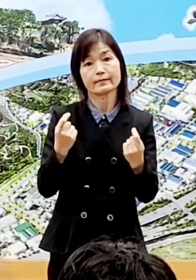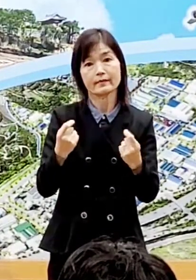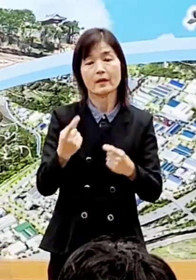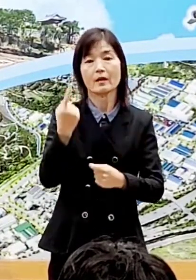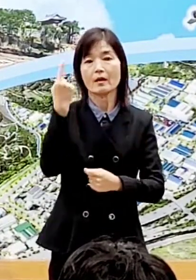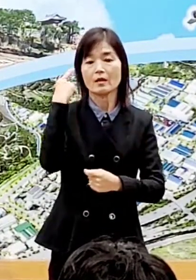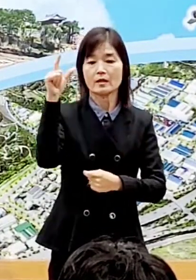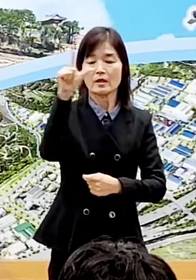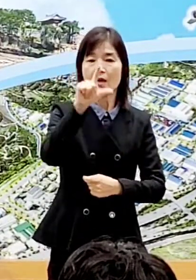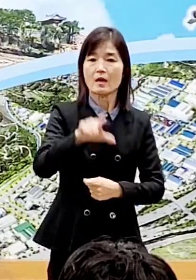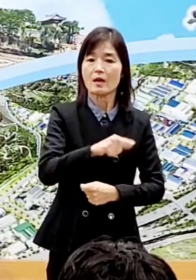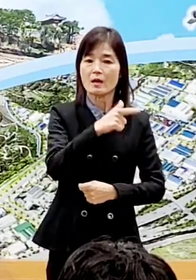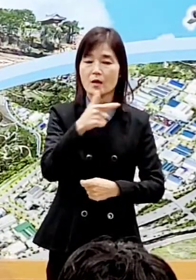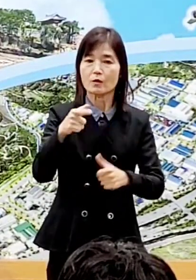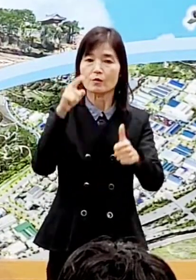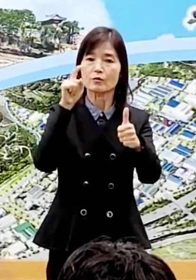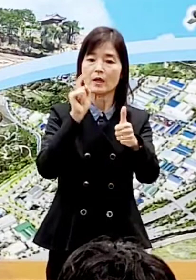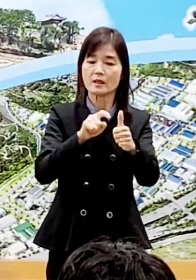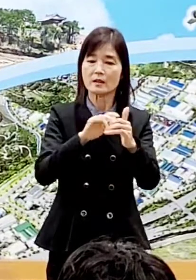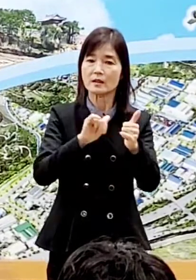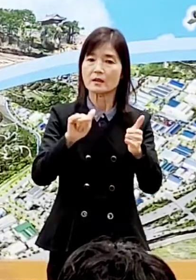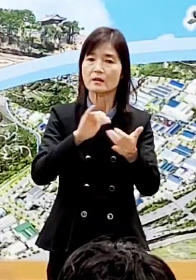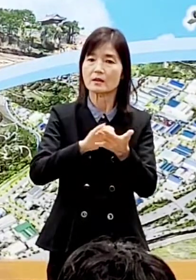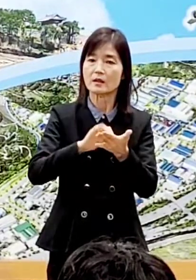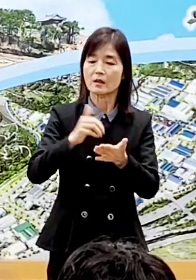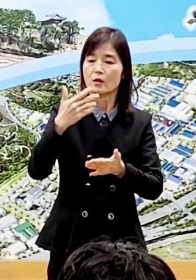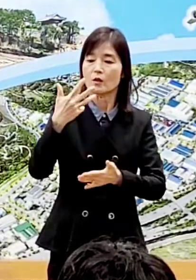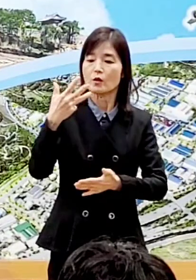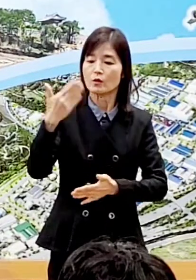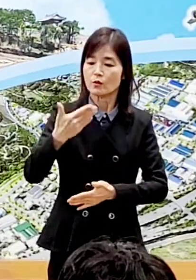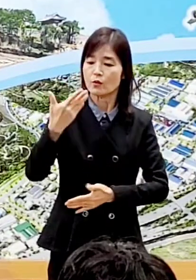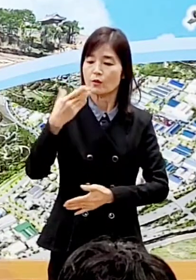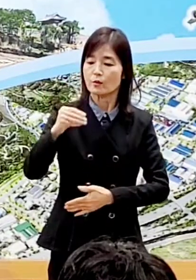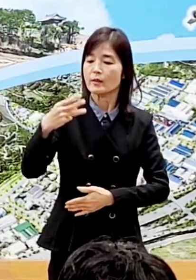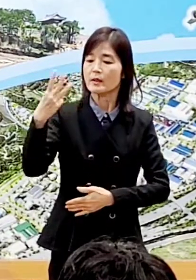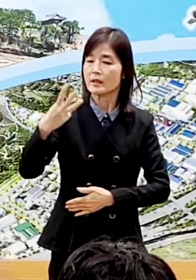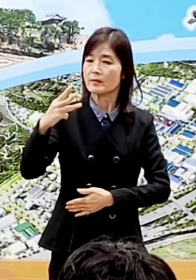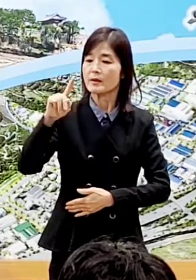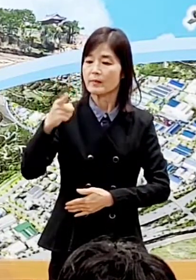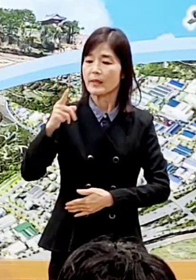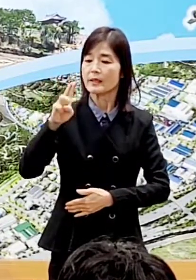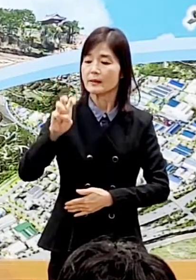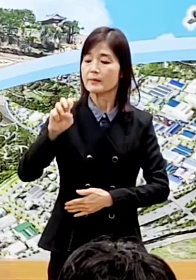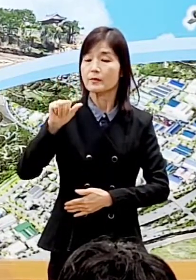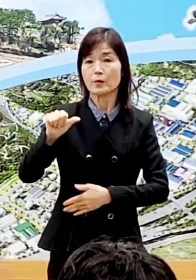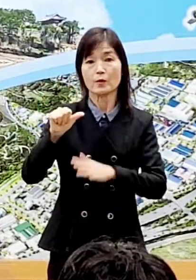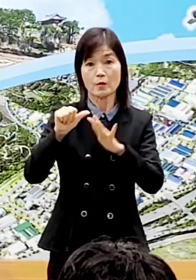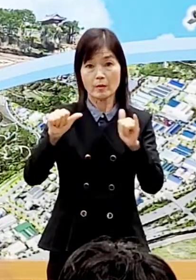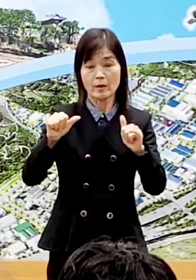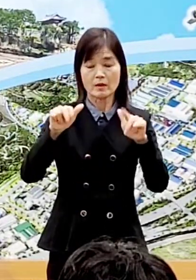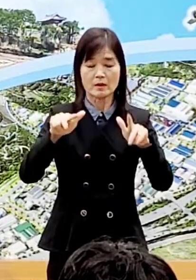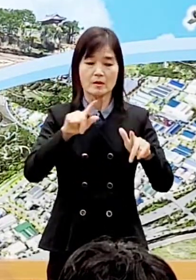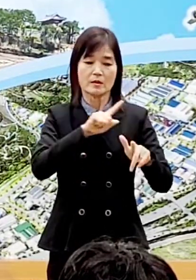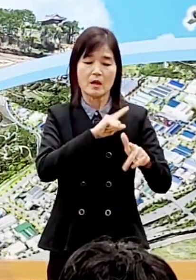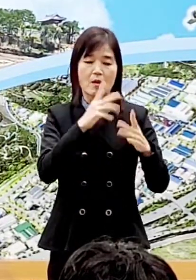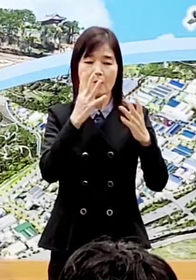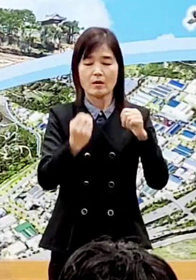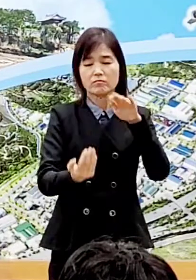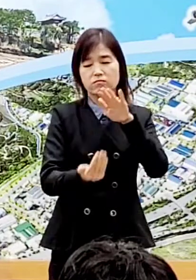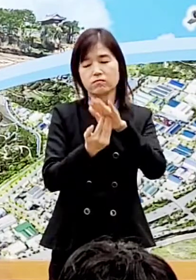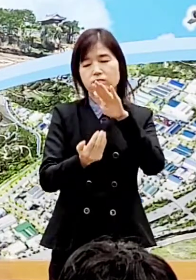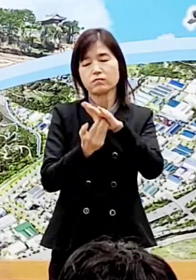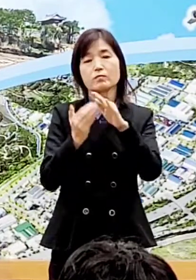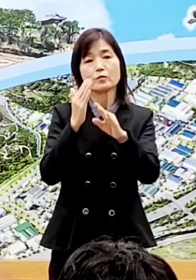어제 전국 1일 신규 확진자는 9만 3,135명으로 역대 최다 발생 기록이자